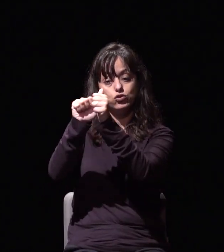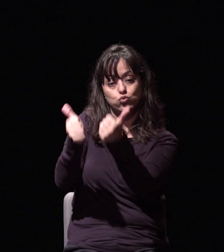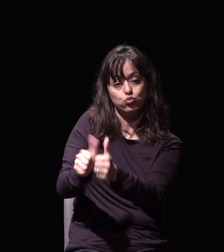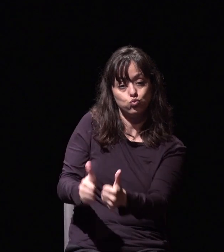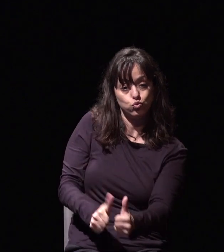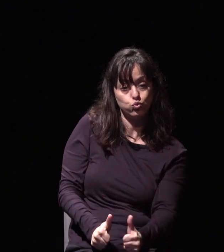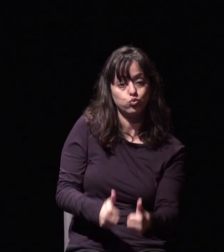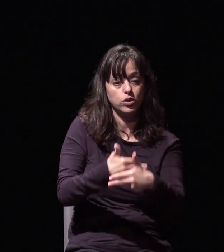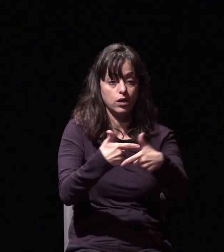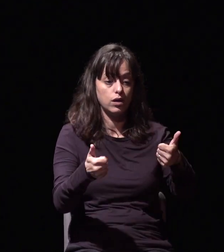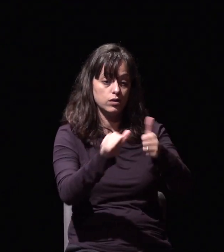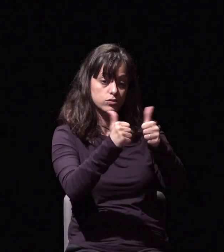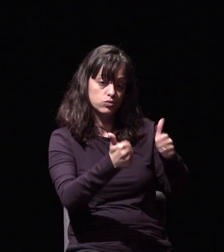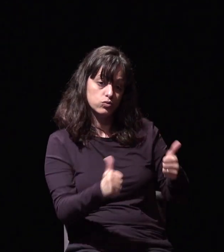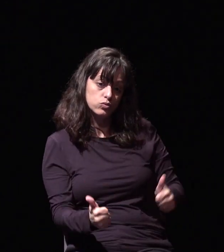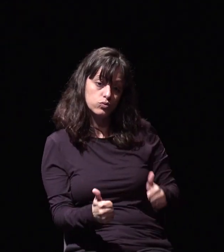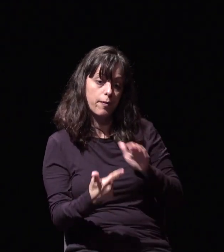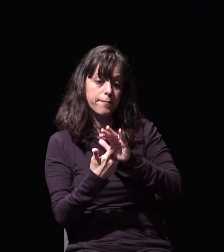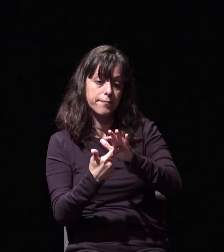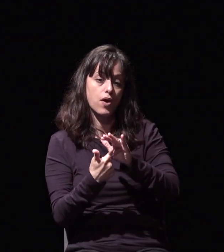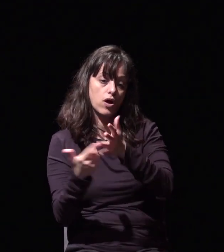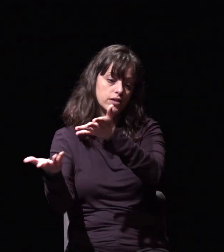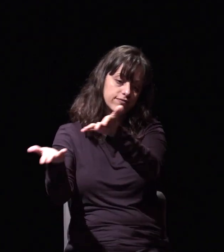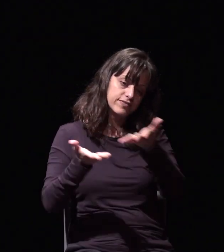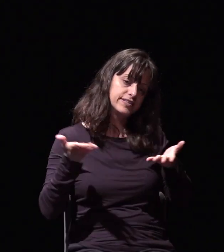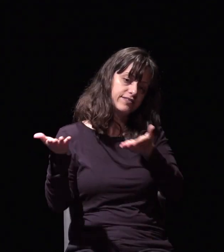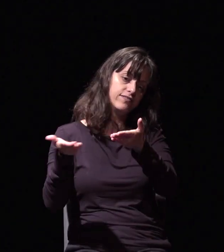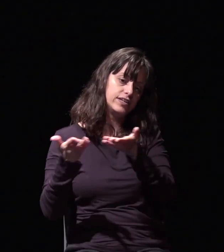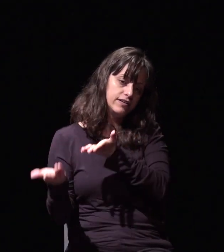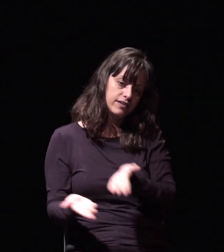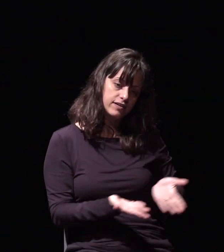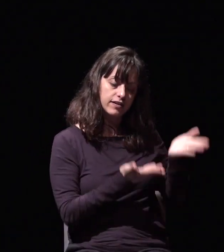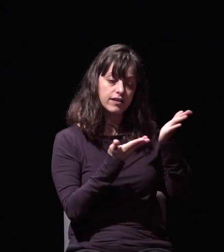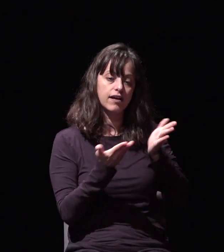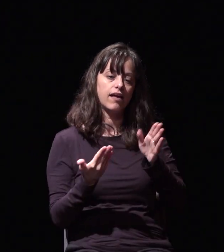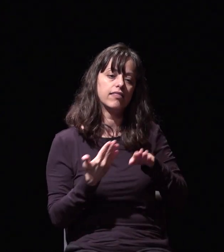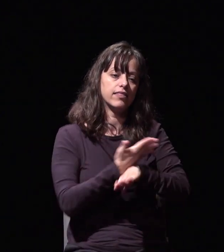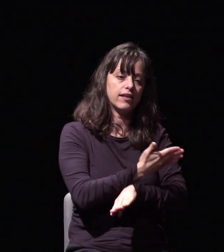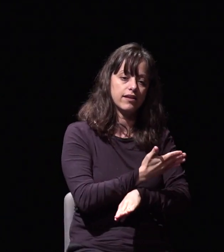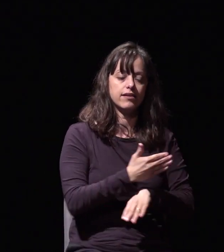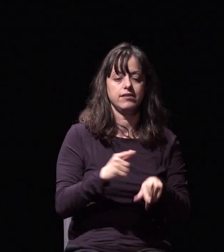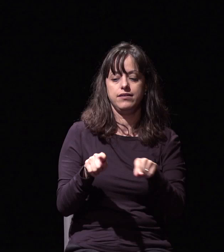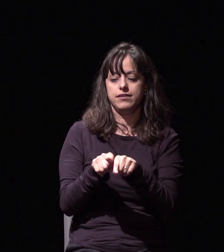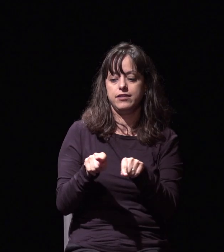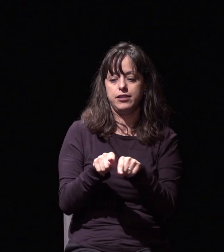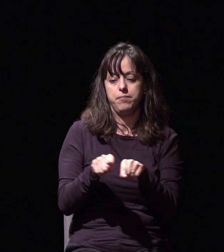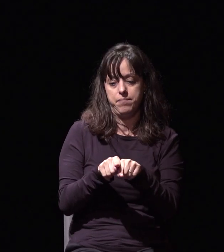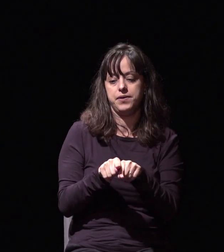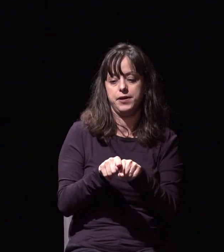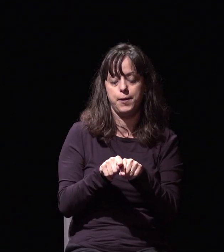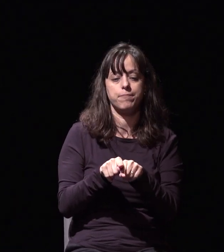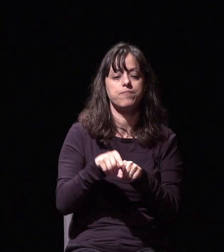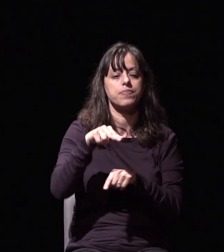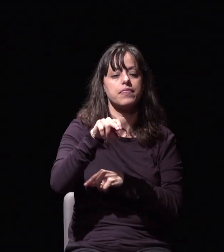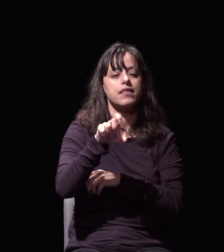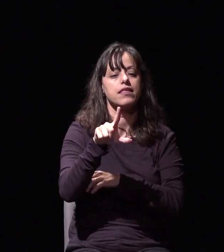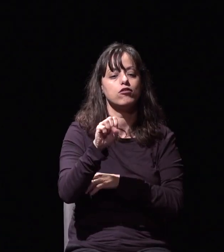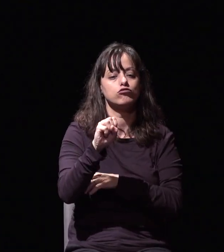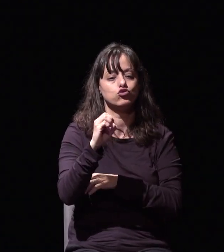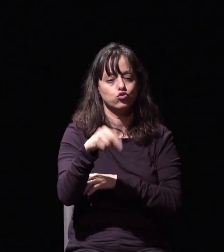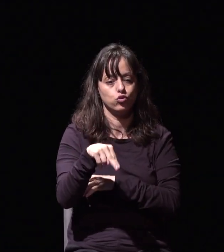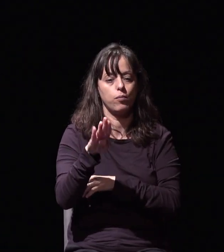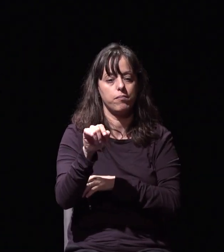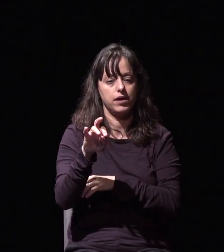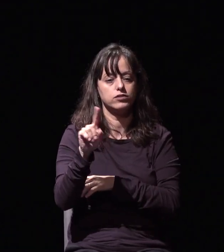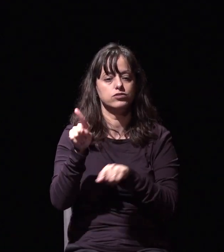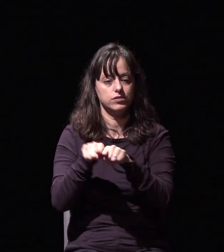boas-vindas aos visitantes, como as obras participativas de Nelson Lerner, que Bardi e ela instalaram no espaço em